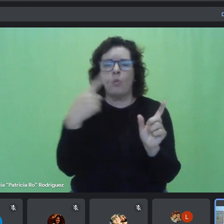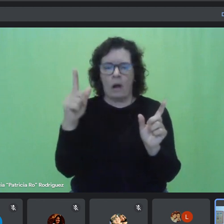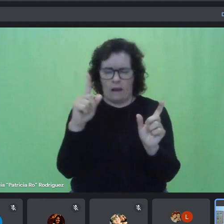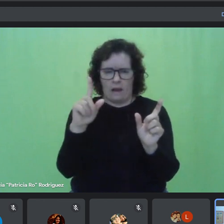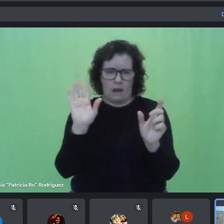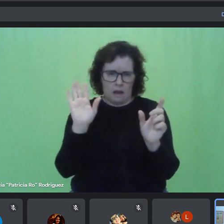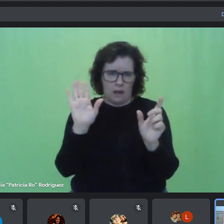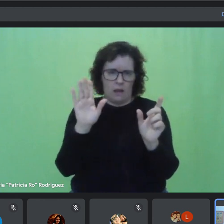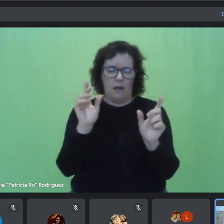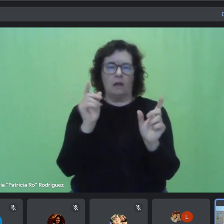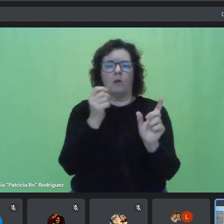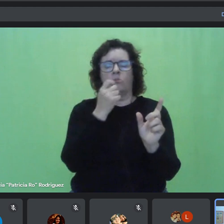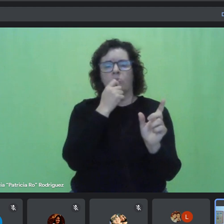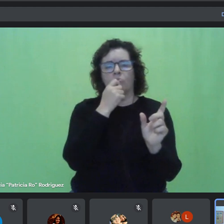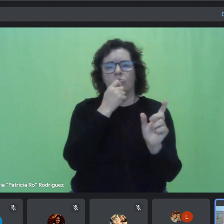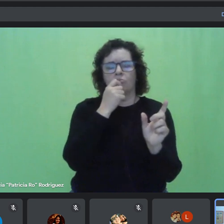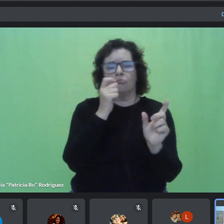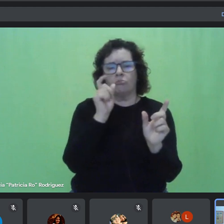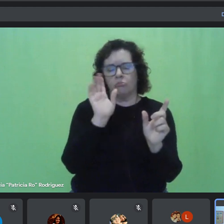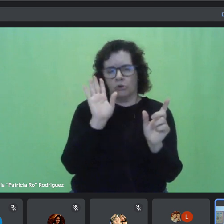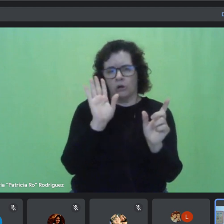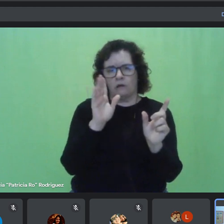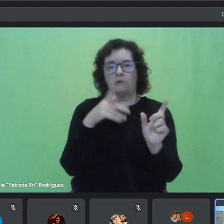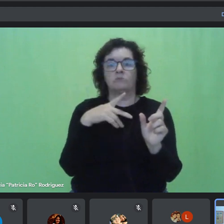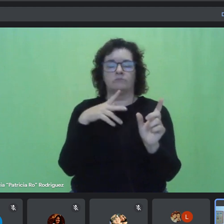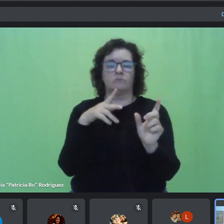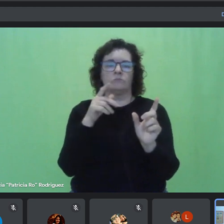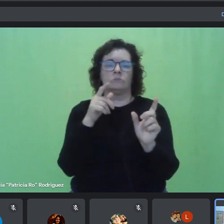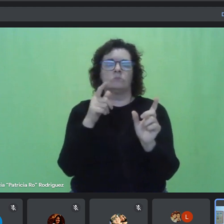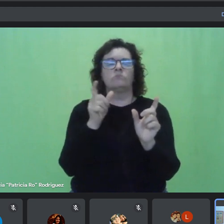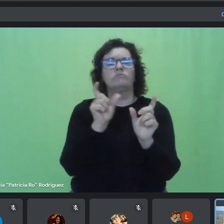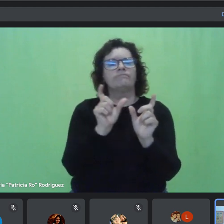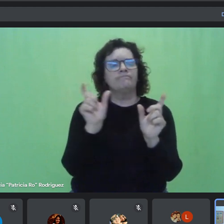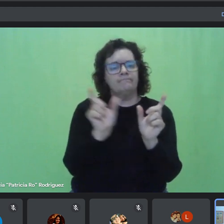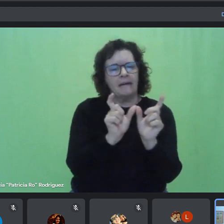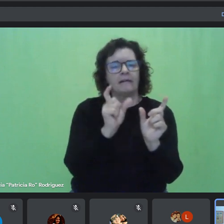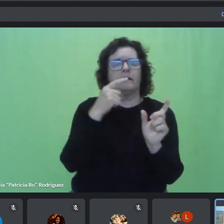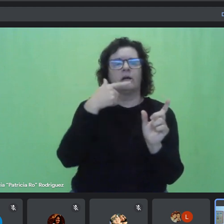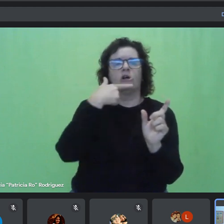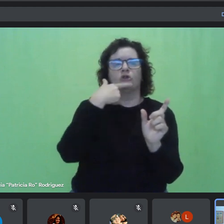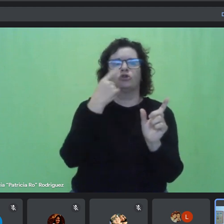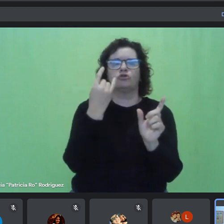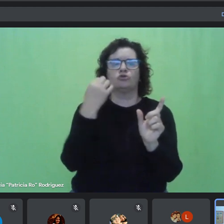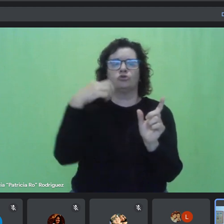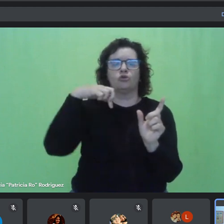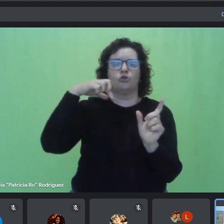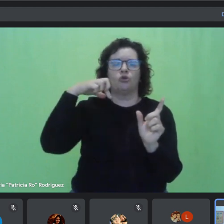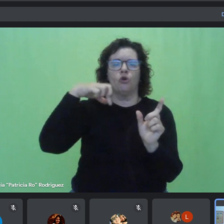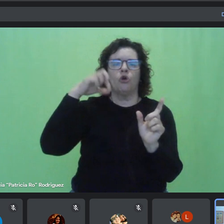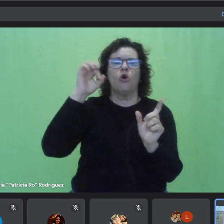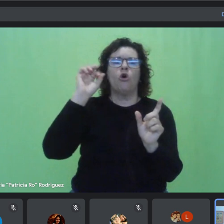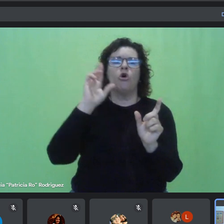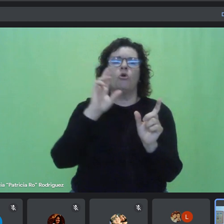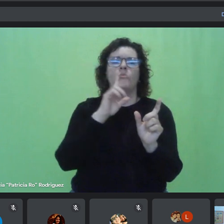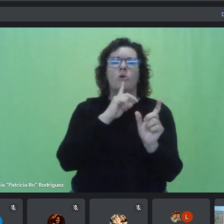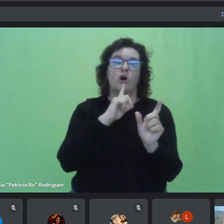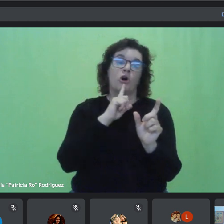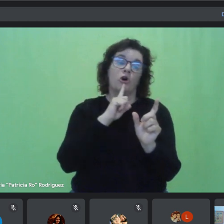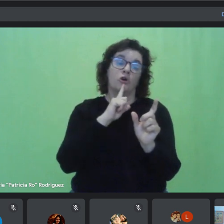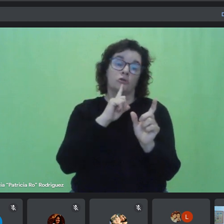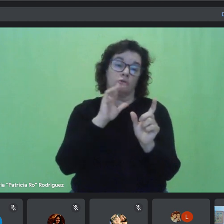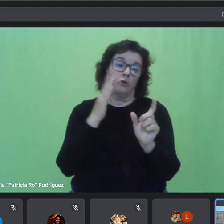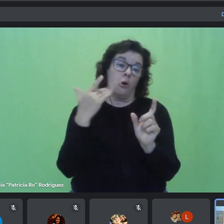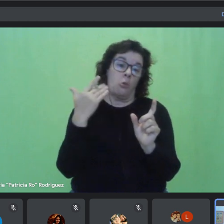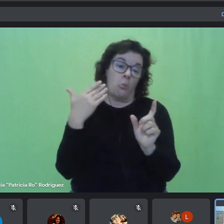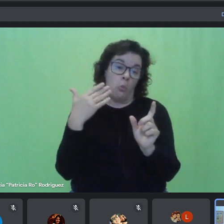Support. Claro, eso, por eso te iba a preguntar. Support puede ser un sustantivo o puede ser un verbo. Pero fíjate